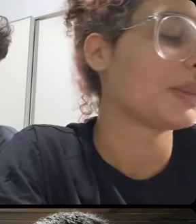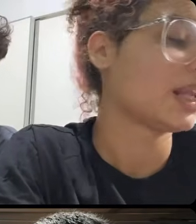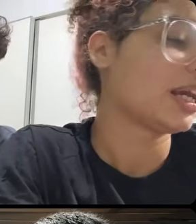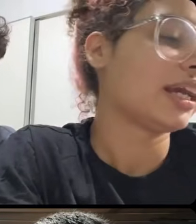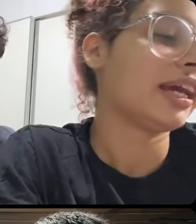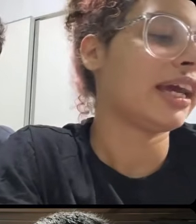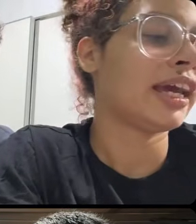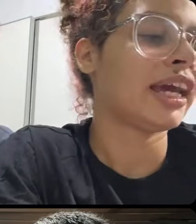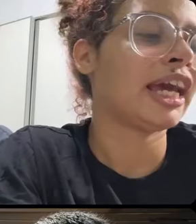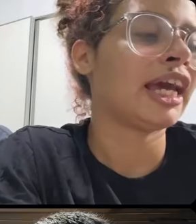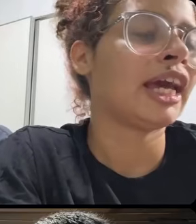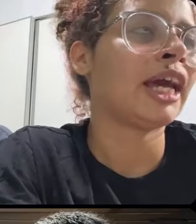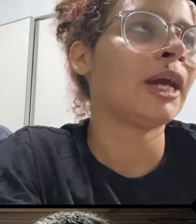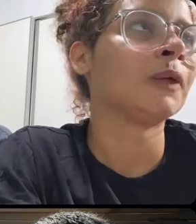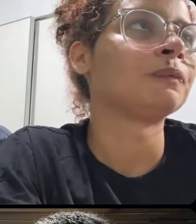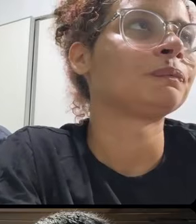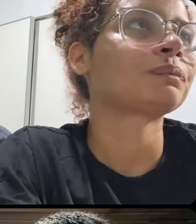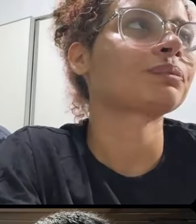mãos.